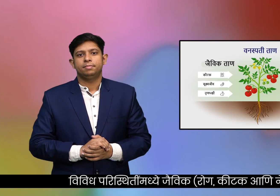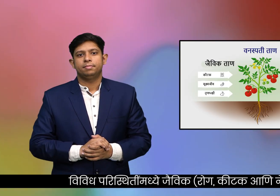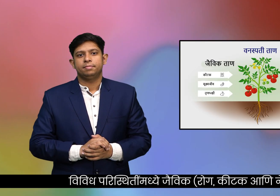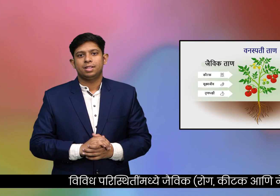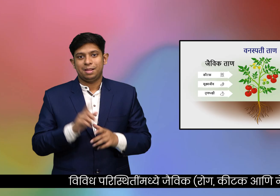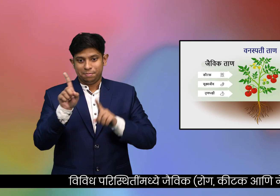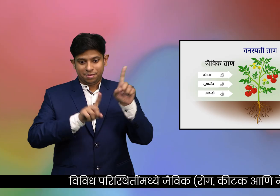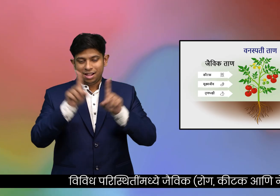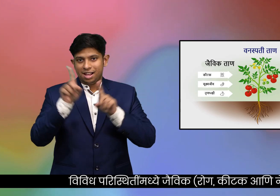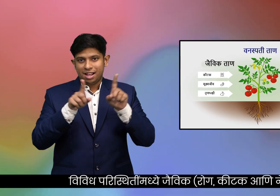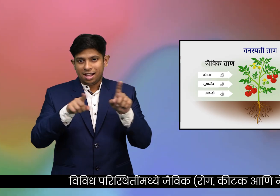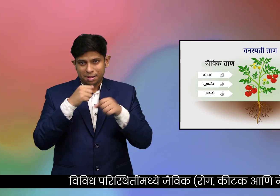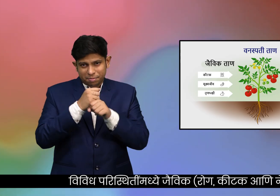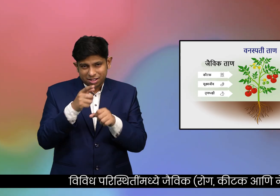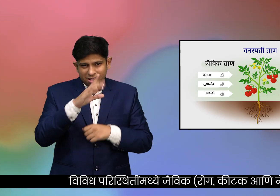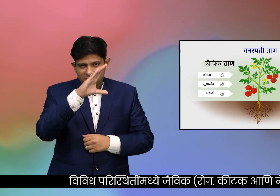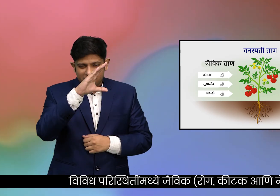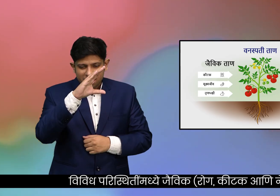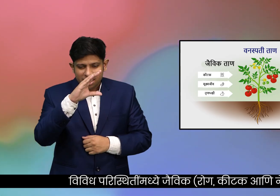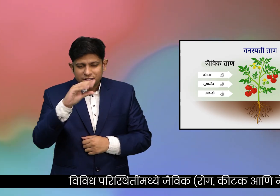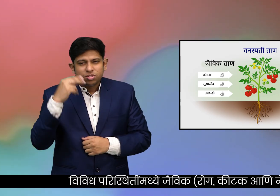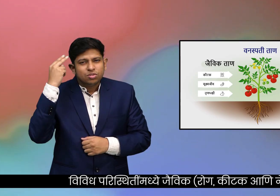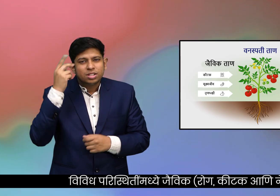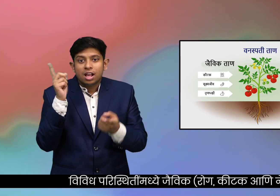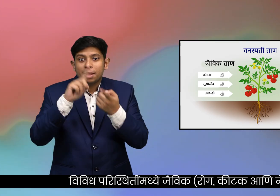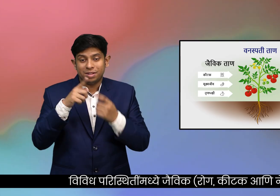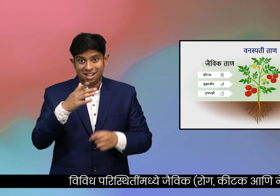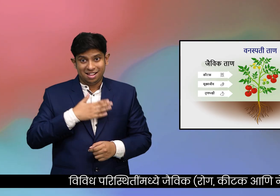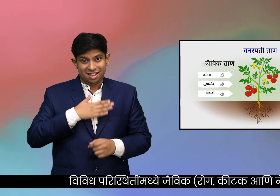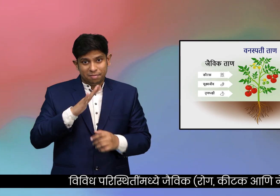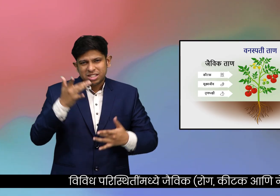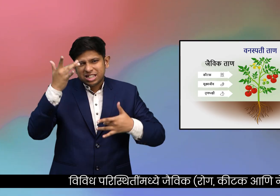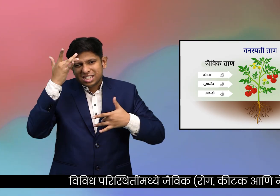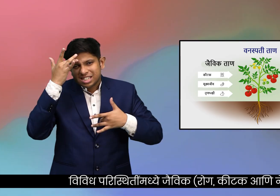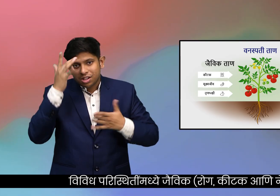विविध परिस्थितींमध्ये जैविक रोग, कीटक आणि नेमाटोड